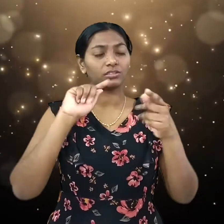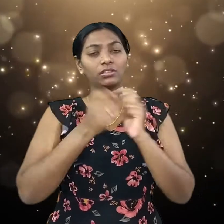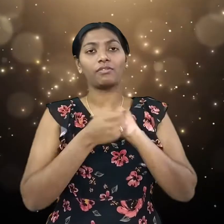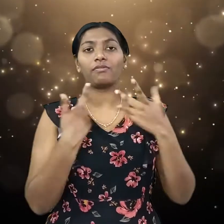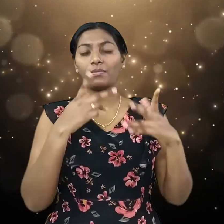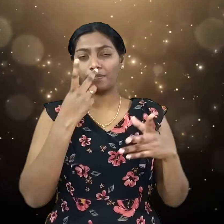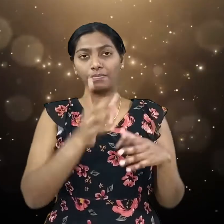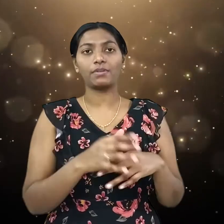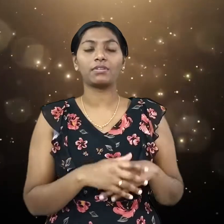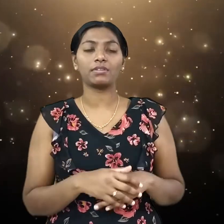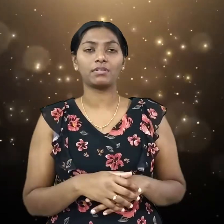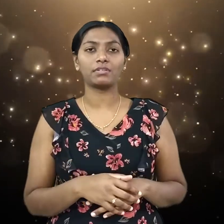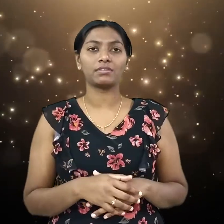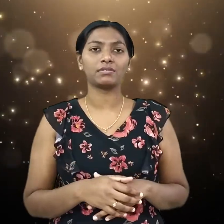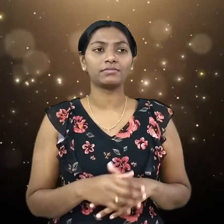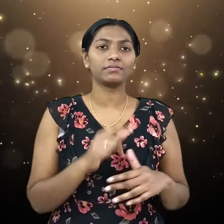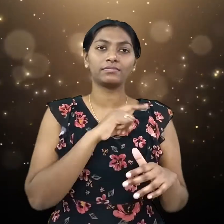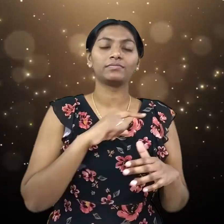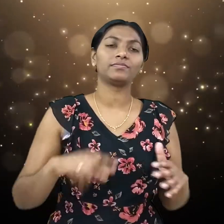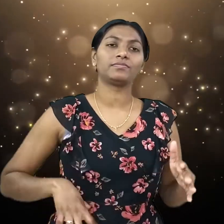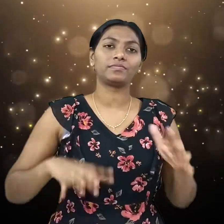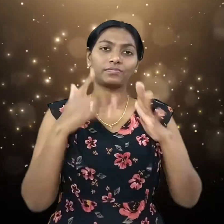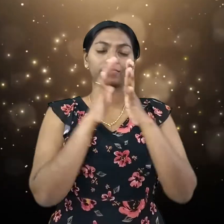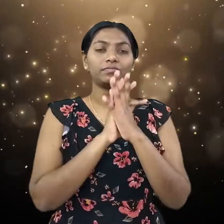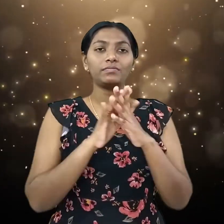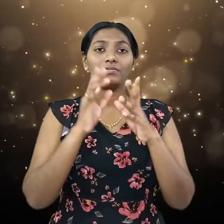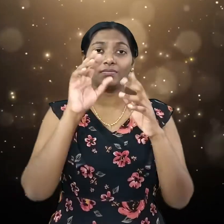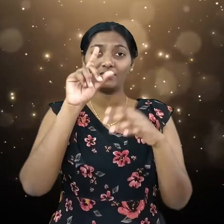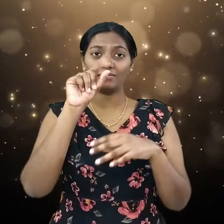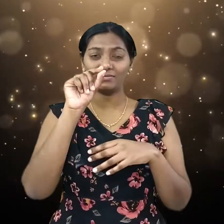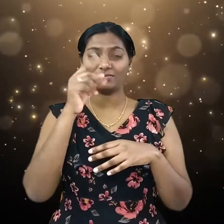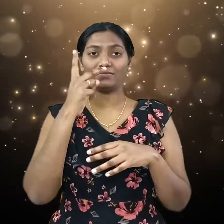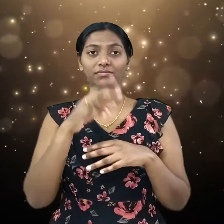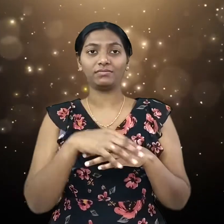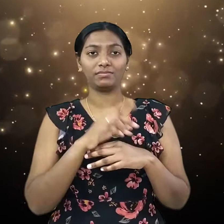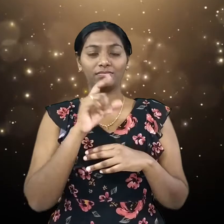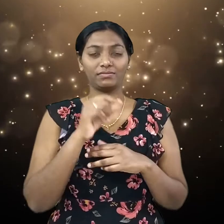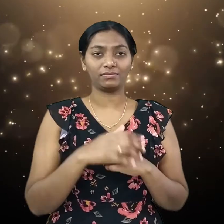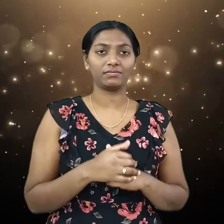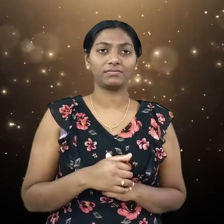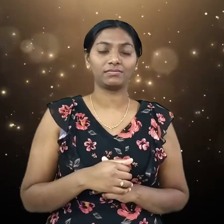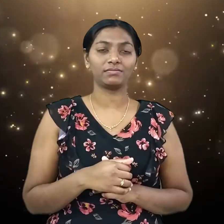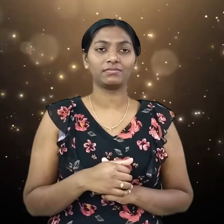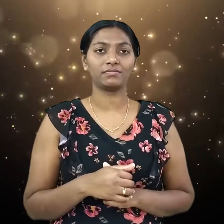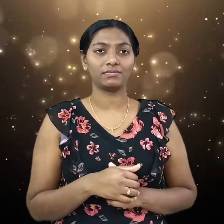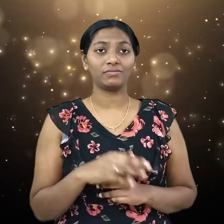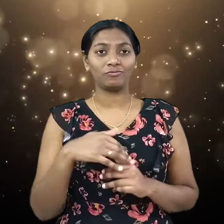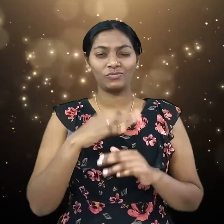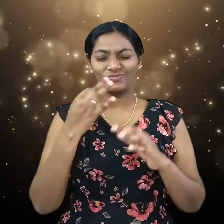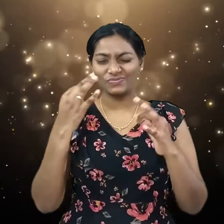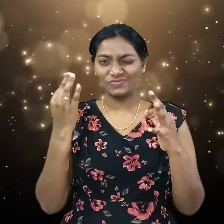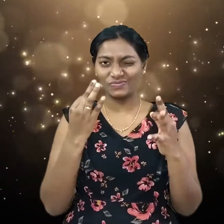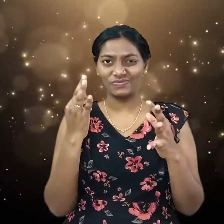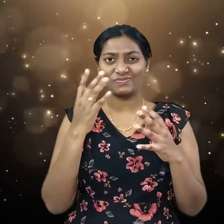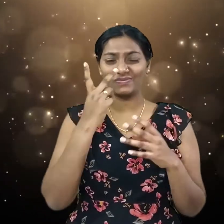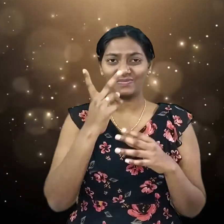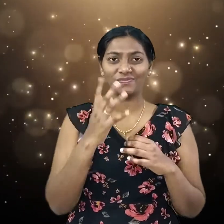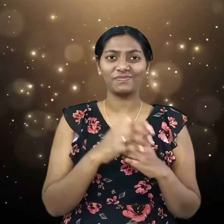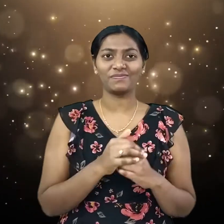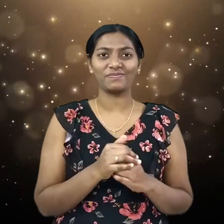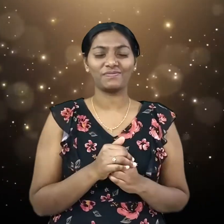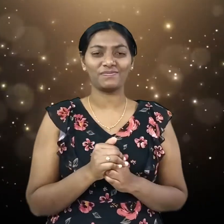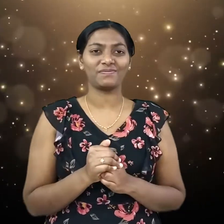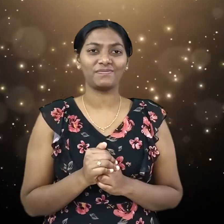मुझे नहीं पता क्यों निकाल। प्रेज द लॉर्ड। दसवां पढ़ सके, तैयार हो जाओ, क्लाइमेक्स आ